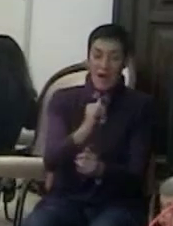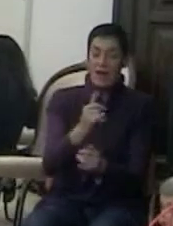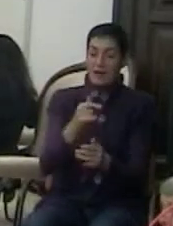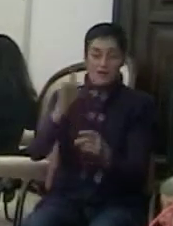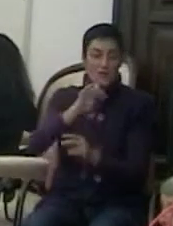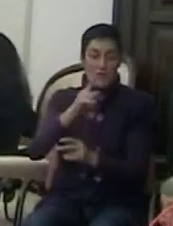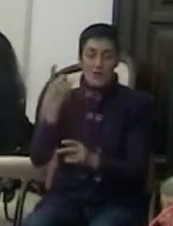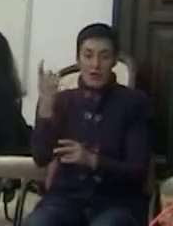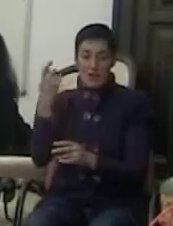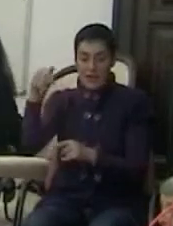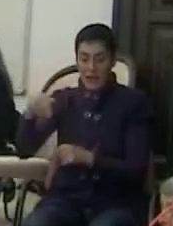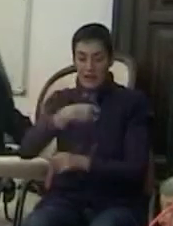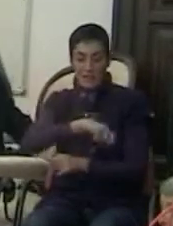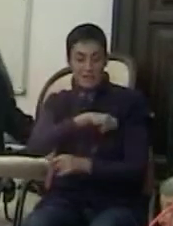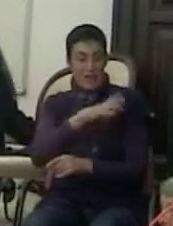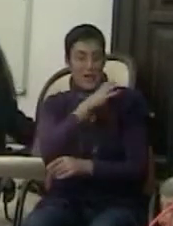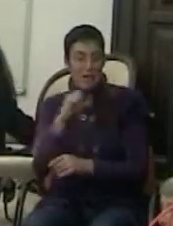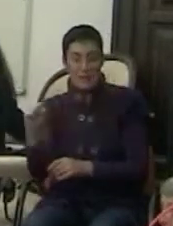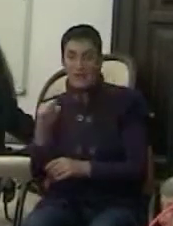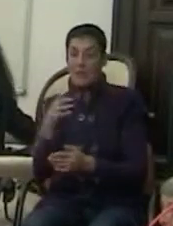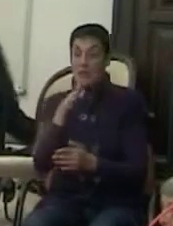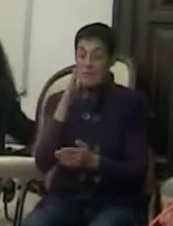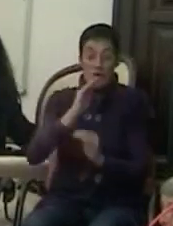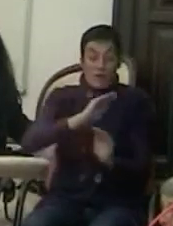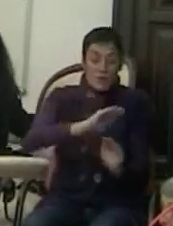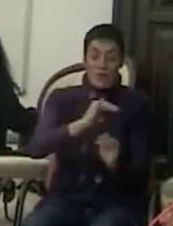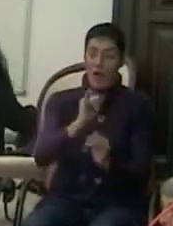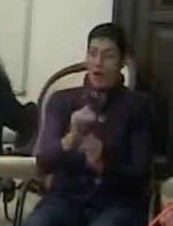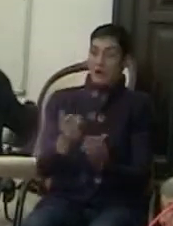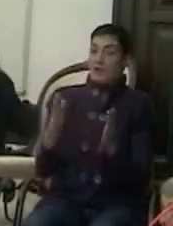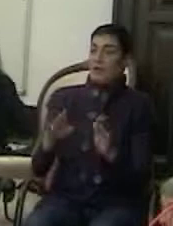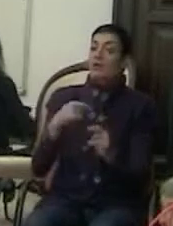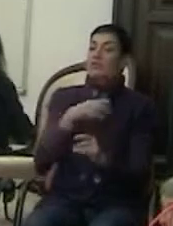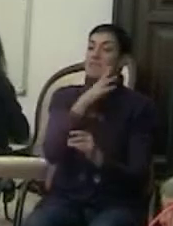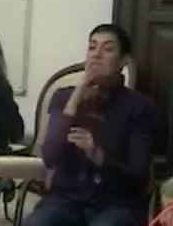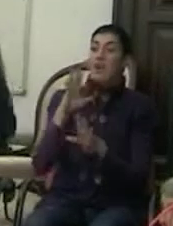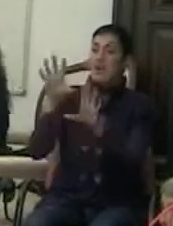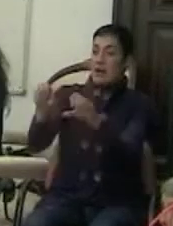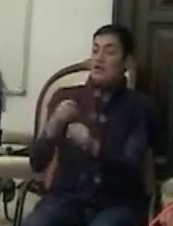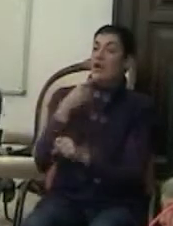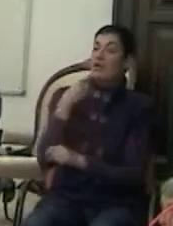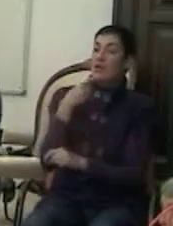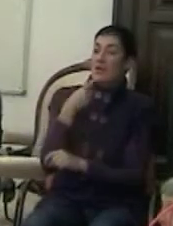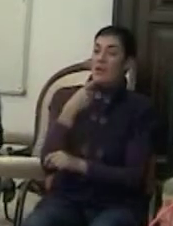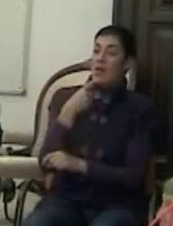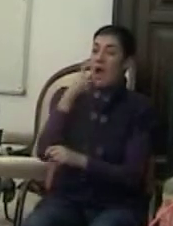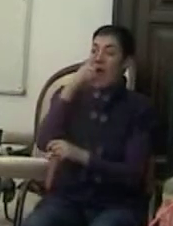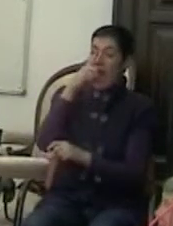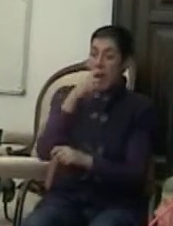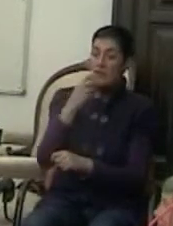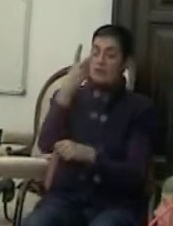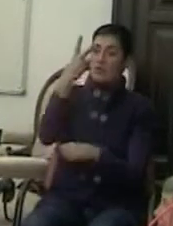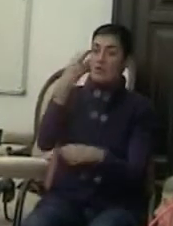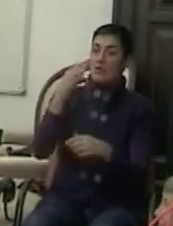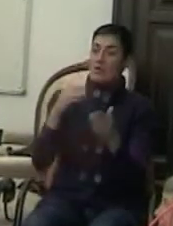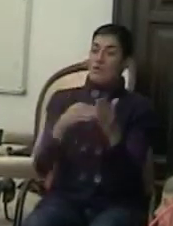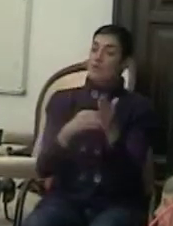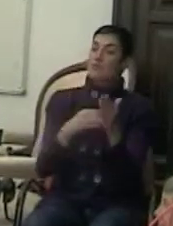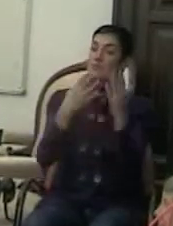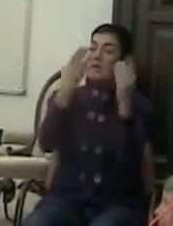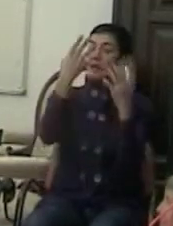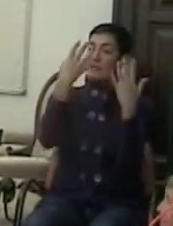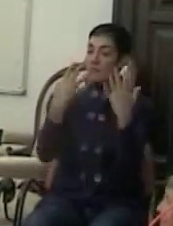nosotros. Yo, como madre de acogida, os digo que desde el año 2009 nuestra vida